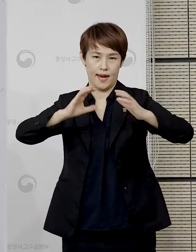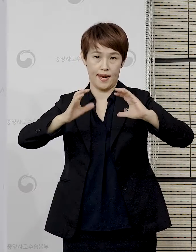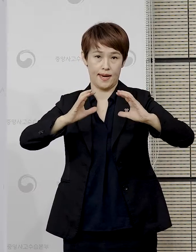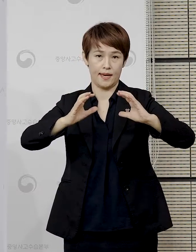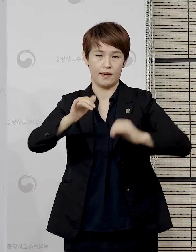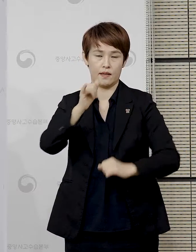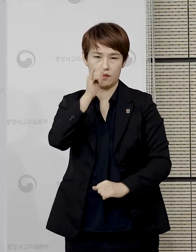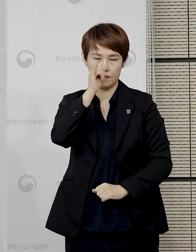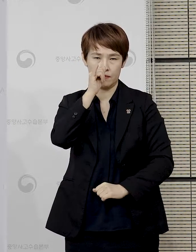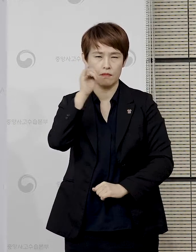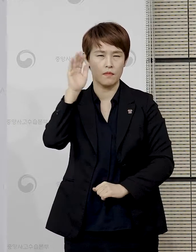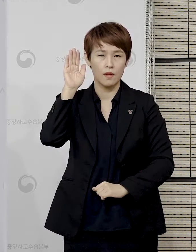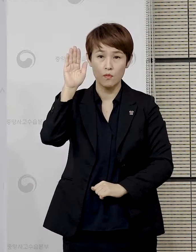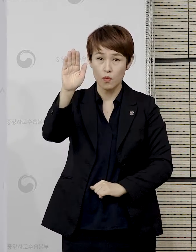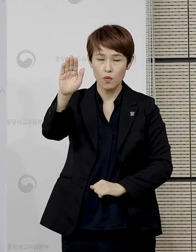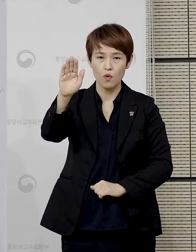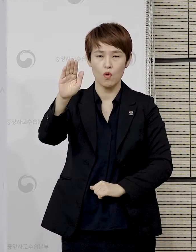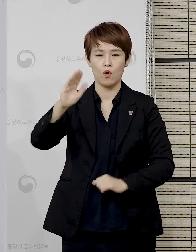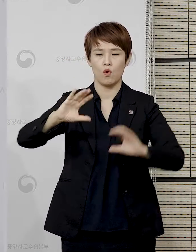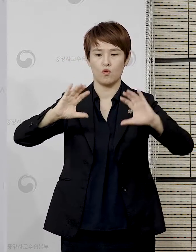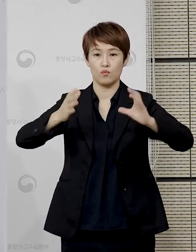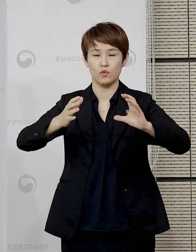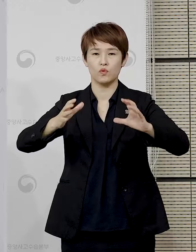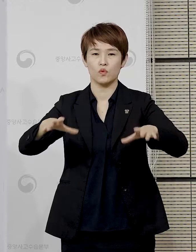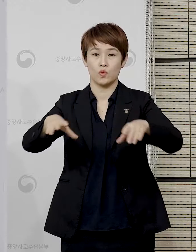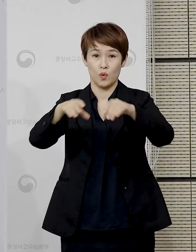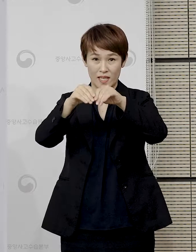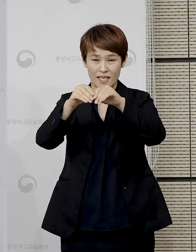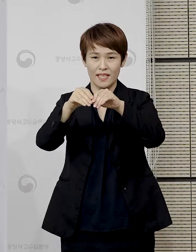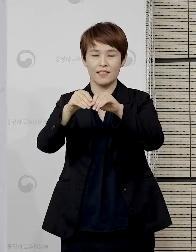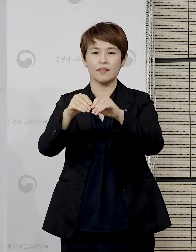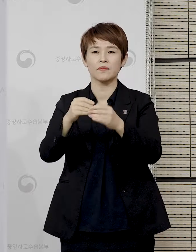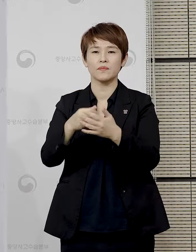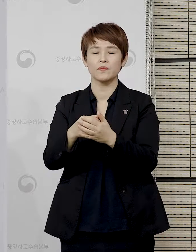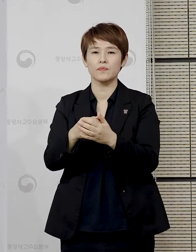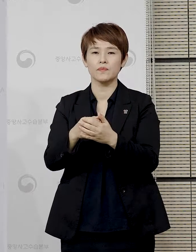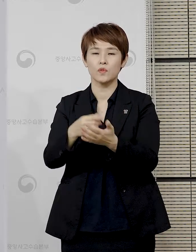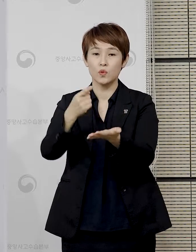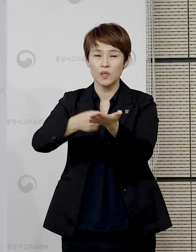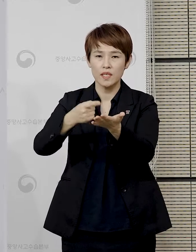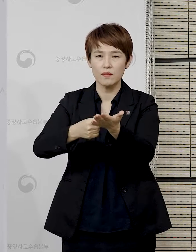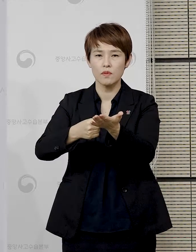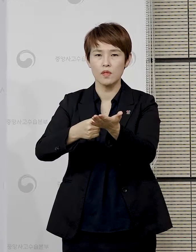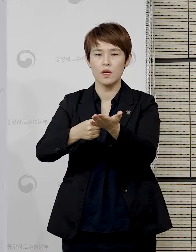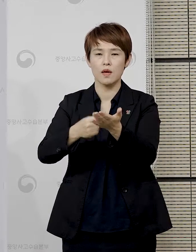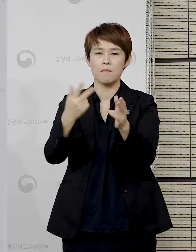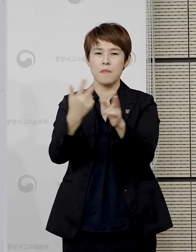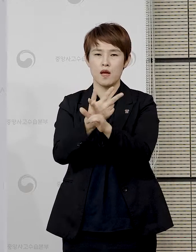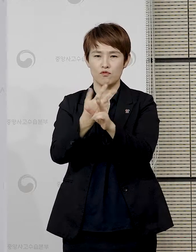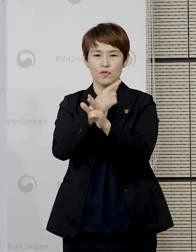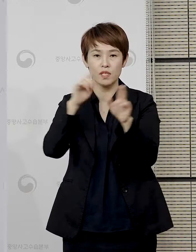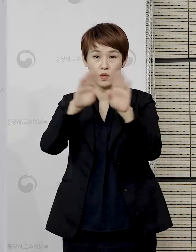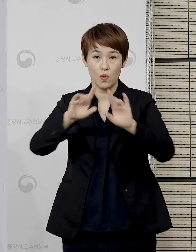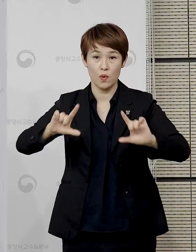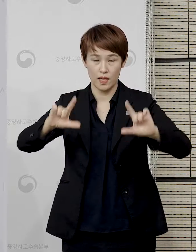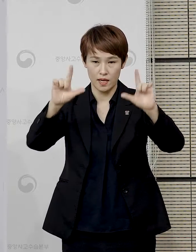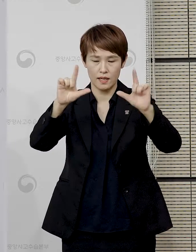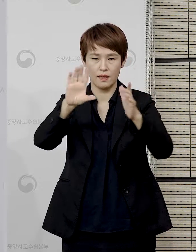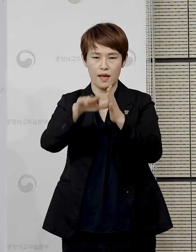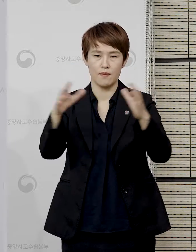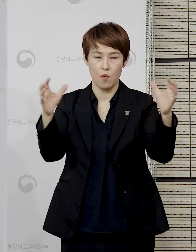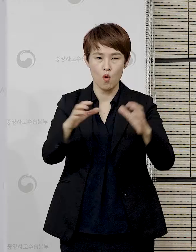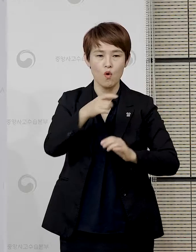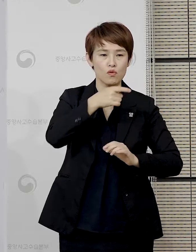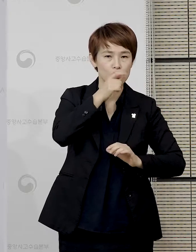일환입니다. 앞으로는 국무총리가 매주 일요일 확대 중수본 회의를 주재하는 한편